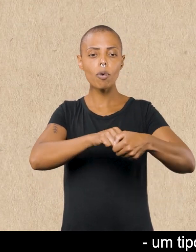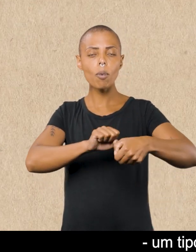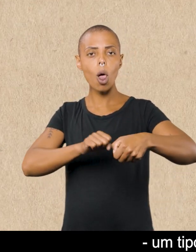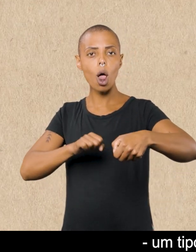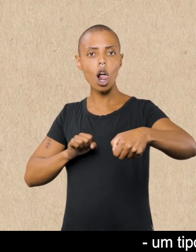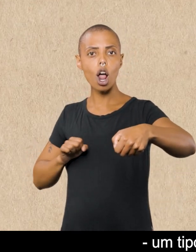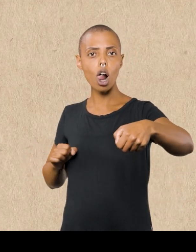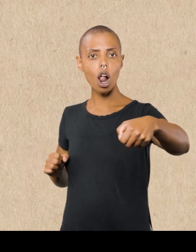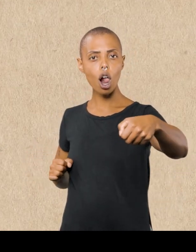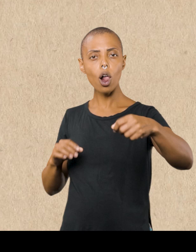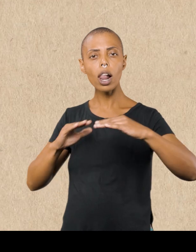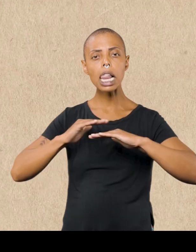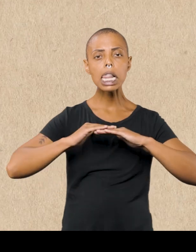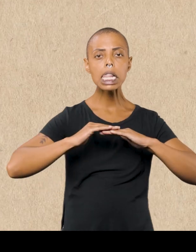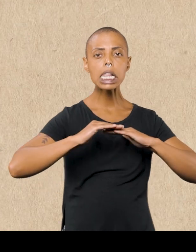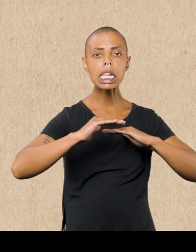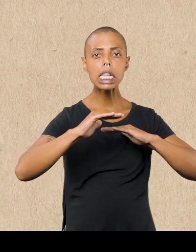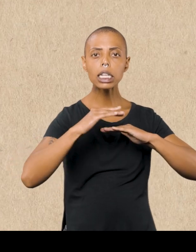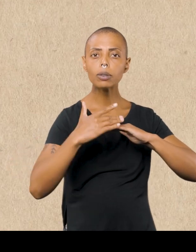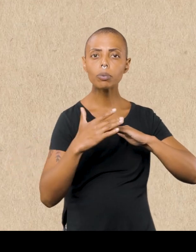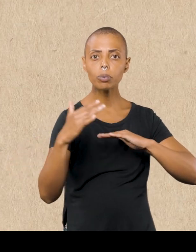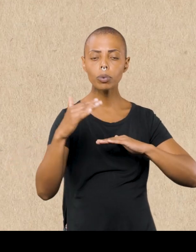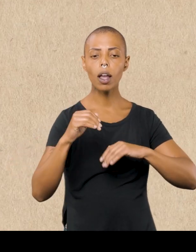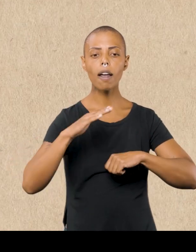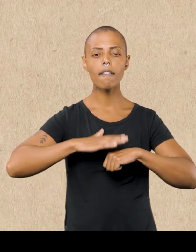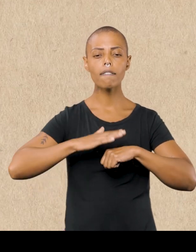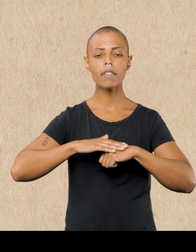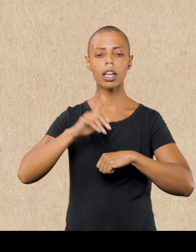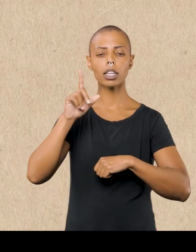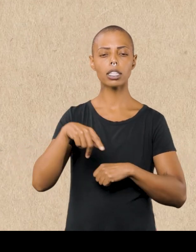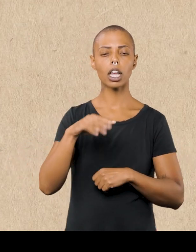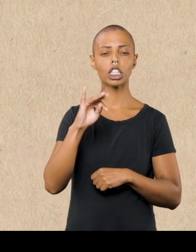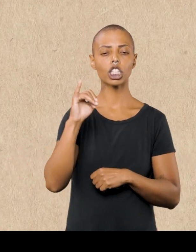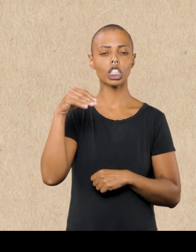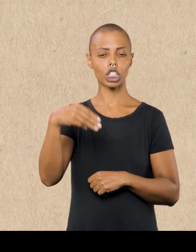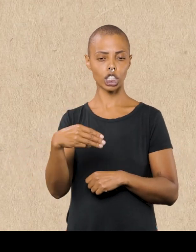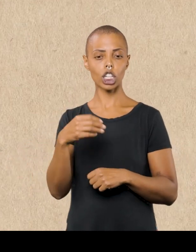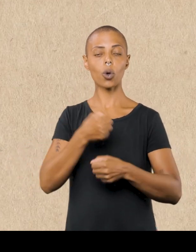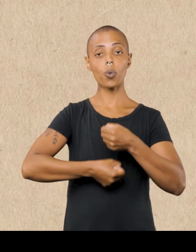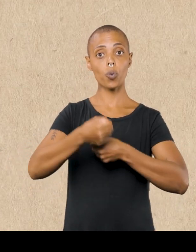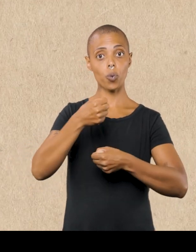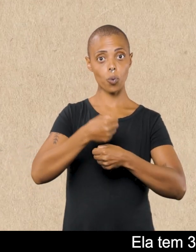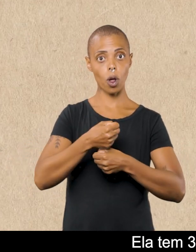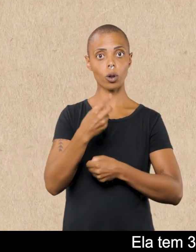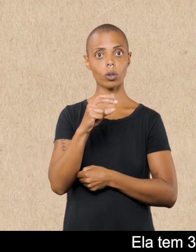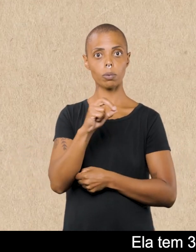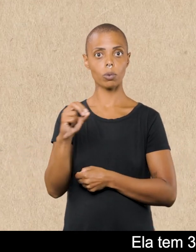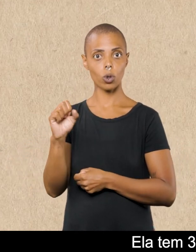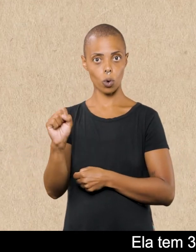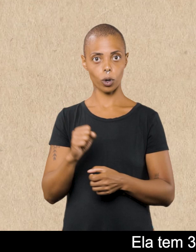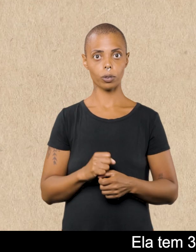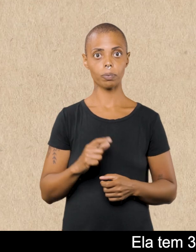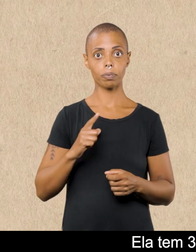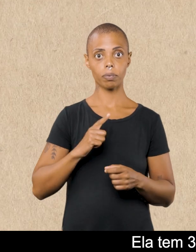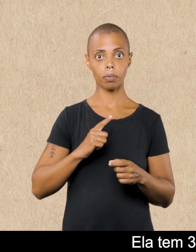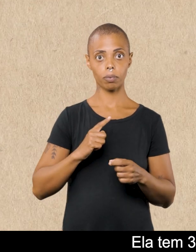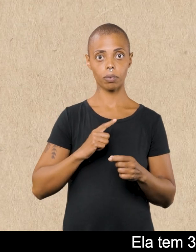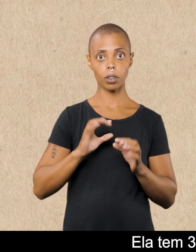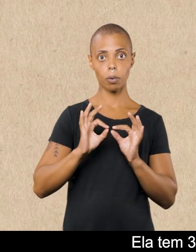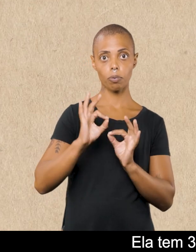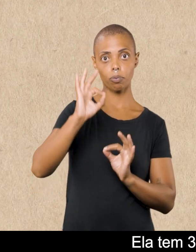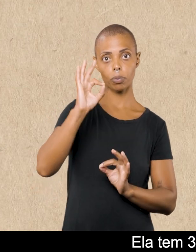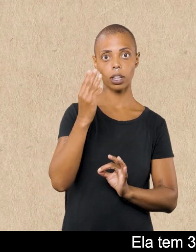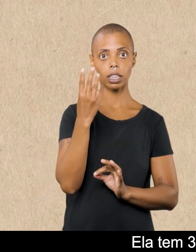papel velino, um tipo de pergaminho fino, liso e acetinado, feita por Tim Pitsiulak, em